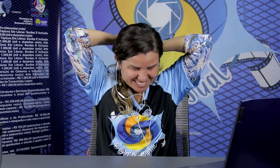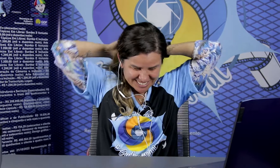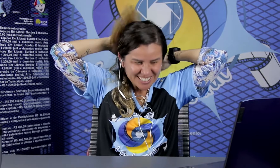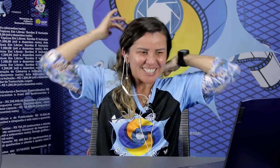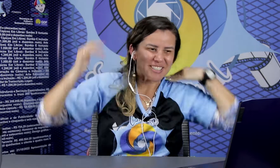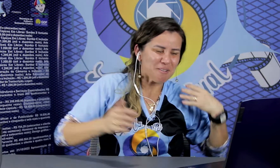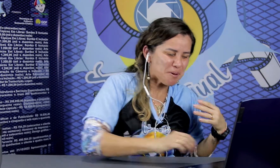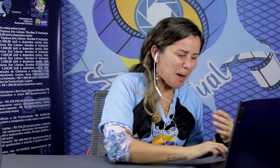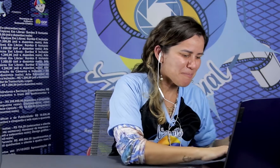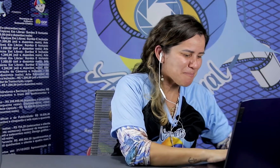Então, vamos lá.